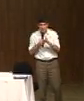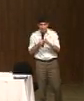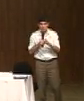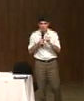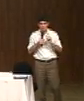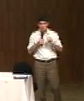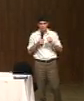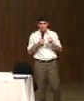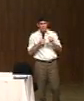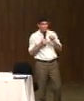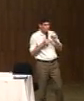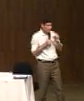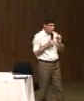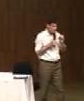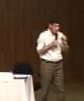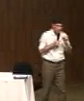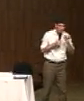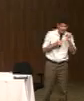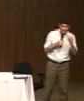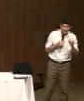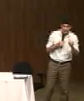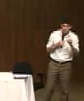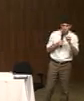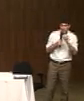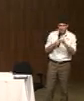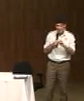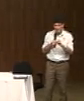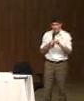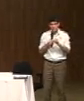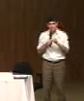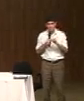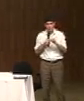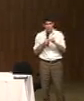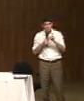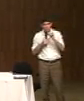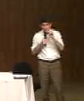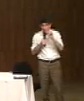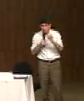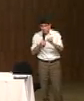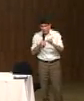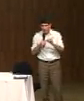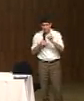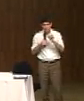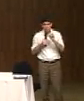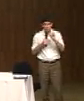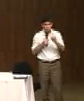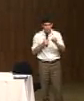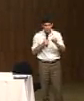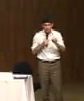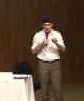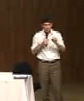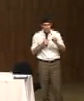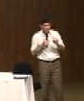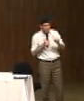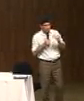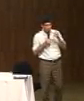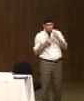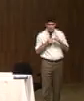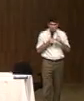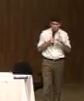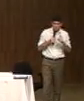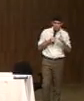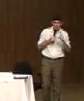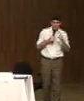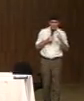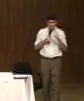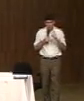portadores de déficits de atenção ou de aprendizagem. Mas nós vamos para além, nós vamos bem para além. Quando nós